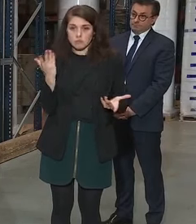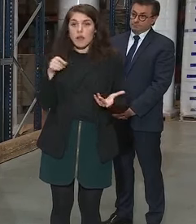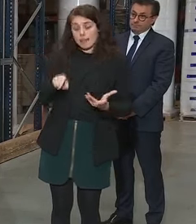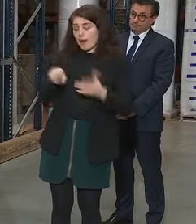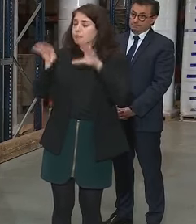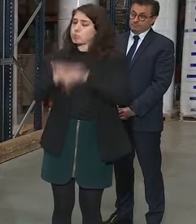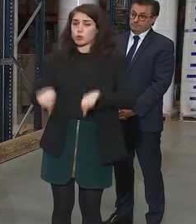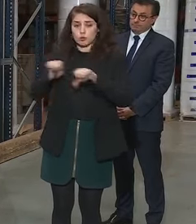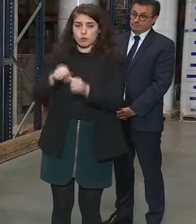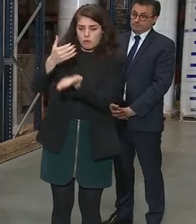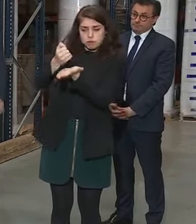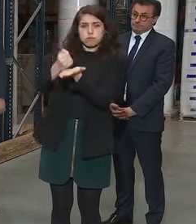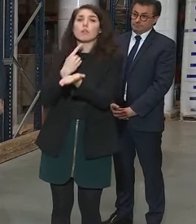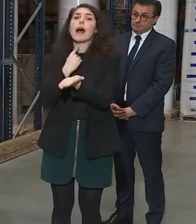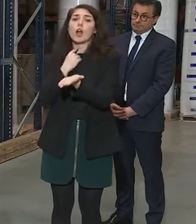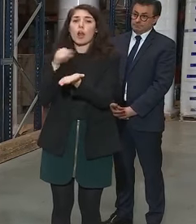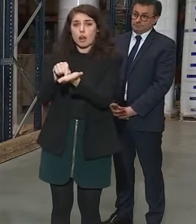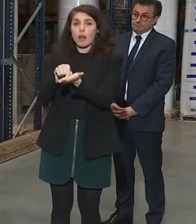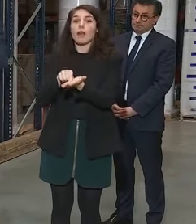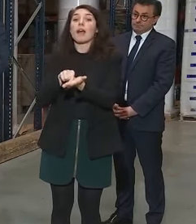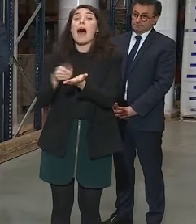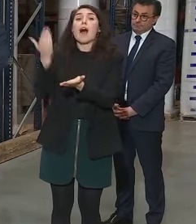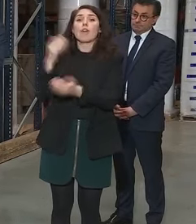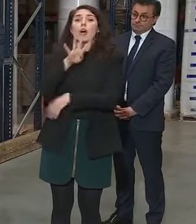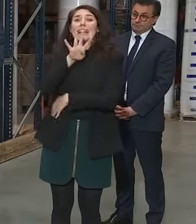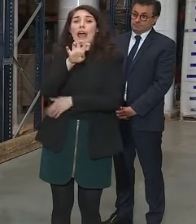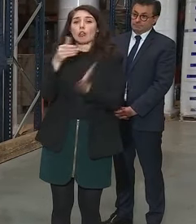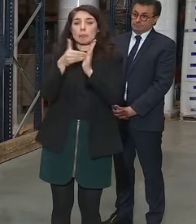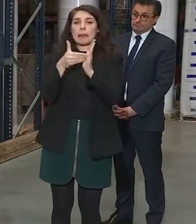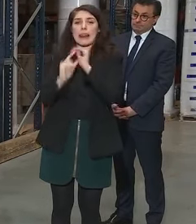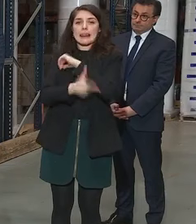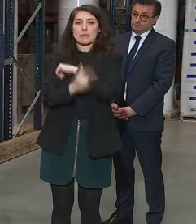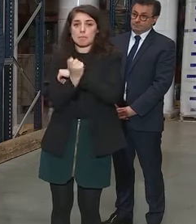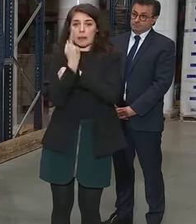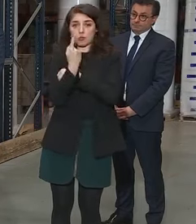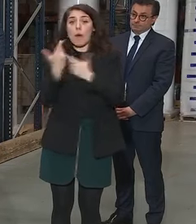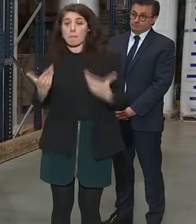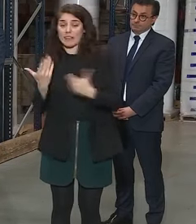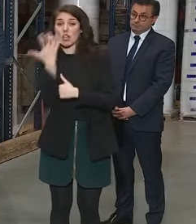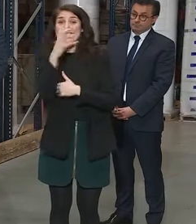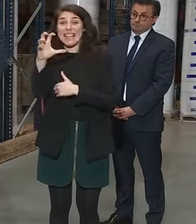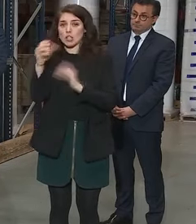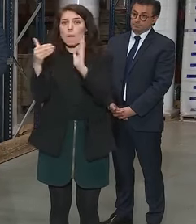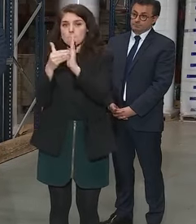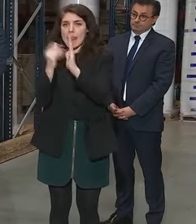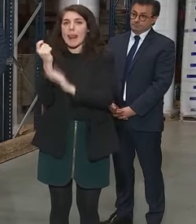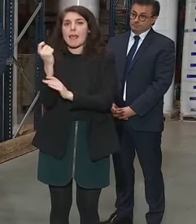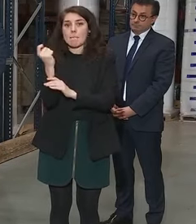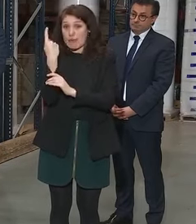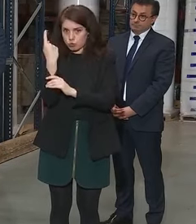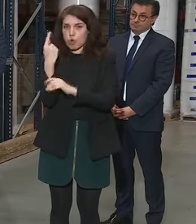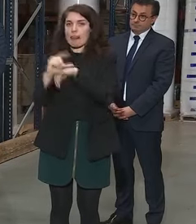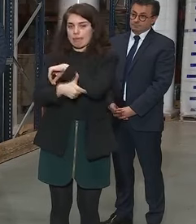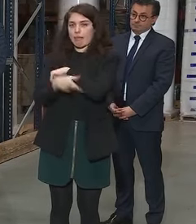notre production, passant de 40 000 litres jour à 500 000 litres jour. Je veux remercier là aussi l'ensemble de nos industriels,